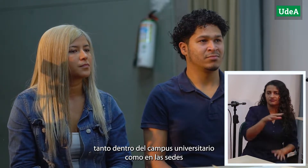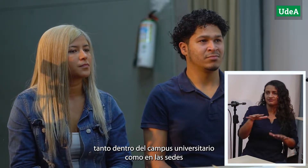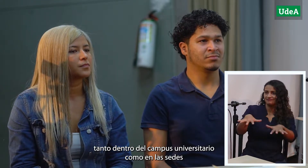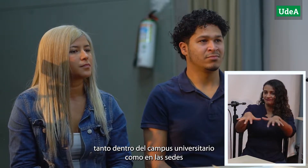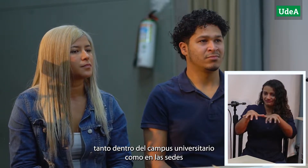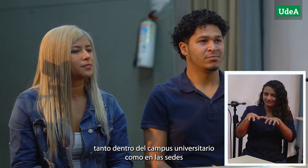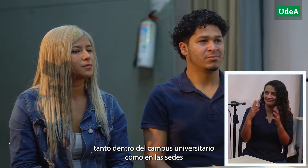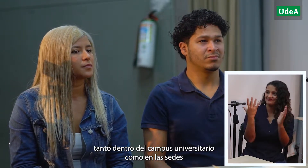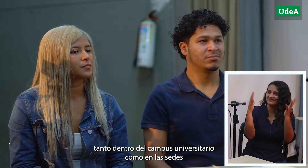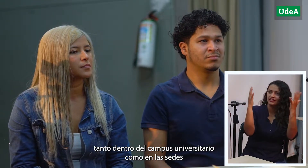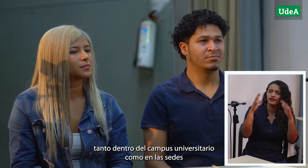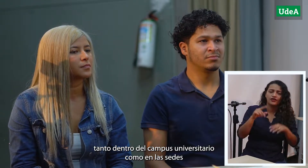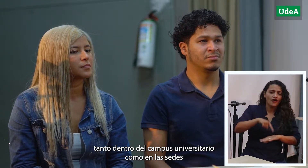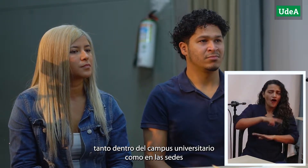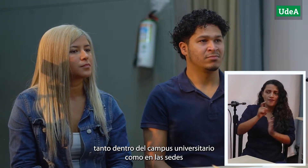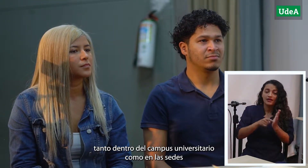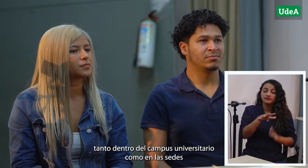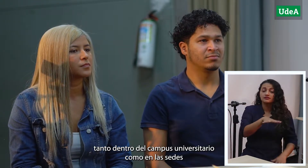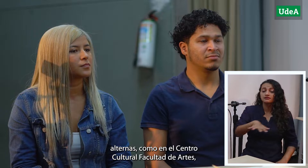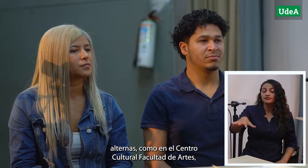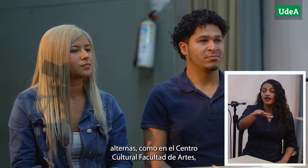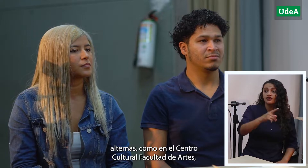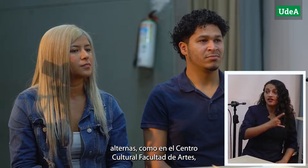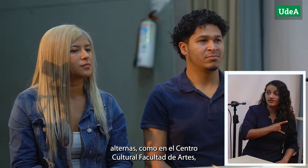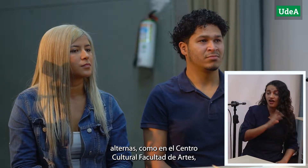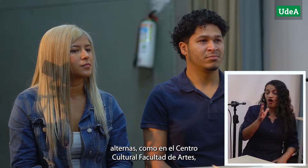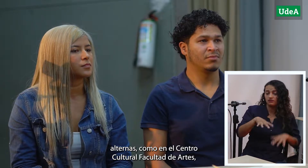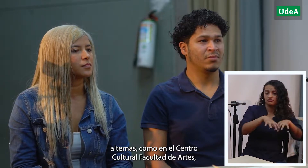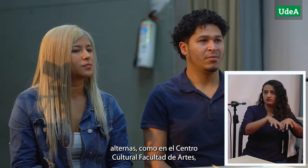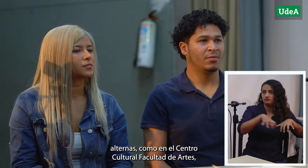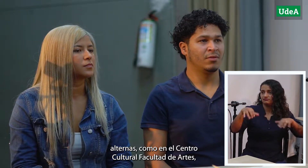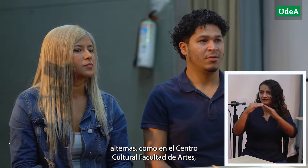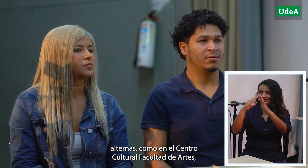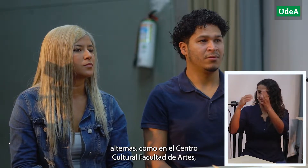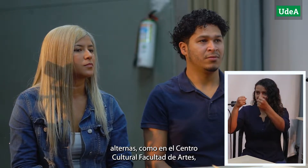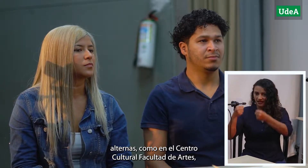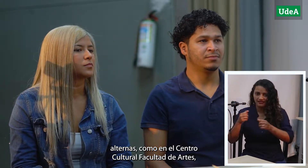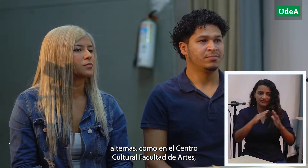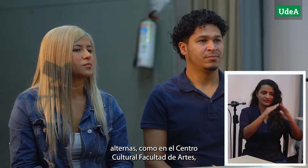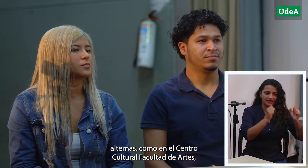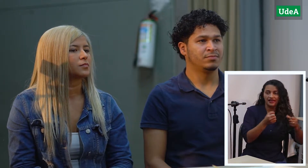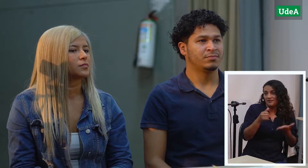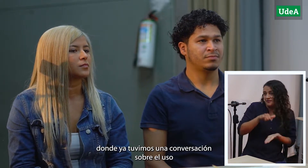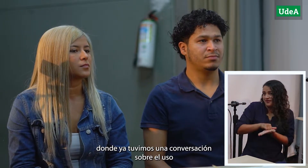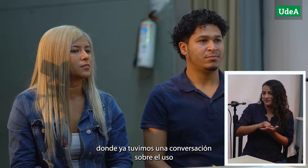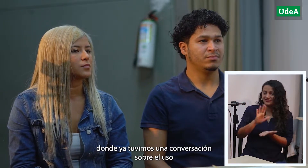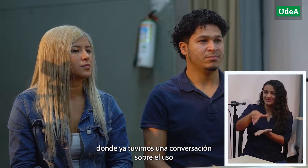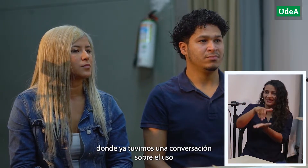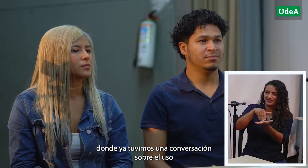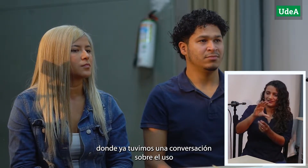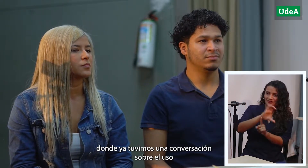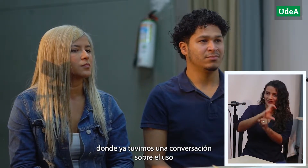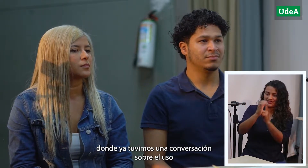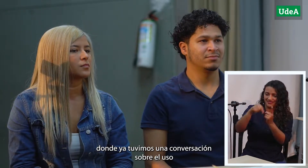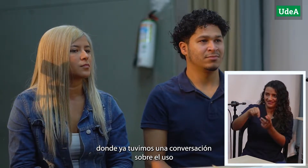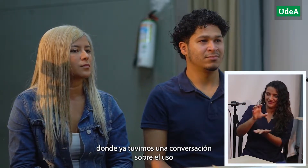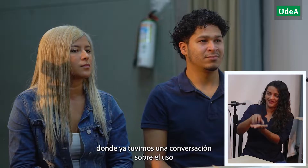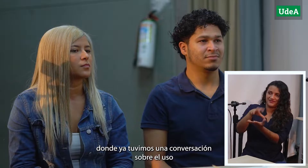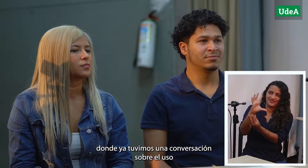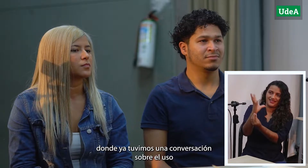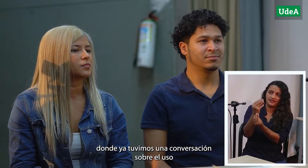dentro del campus universitario como en las sedes alternas, como en el Centro Cultural Facultad de Artes, donde ya tuvimos